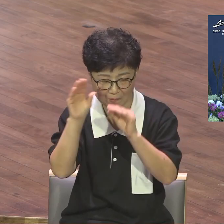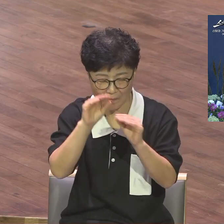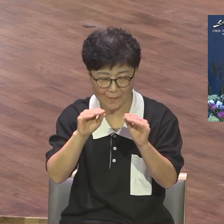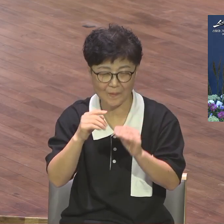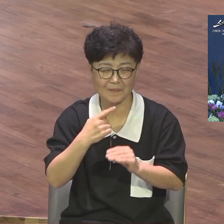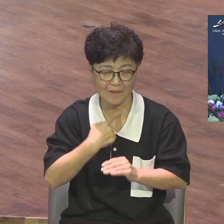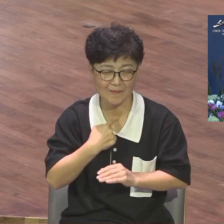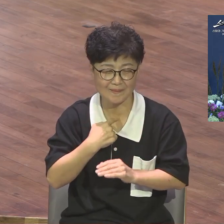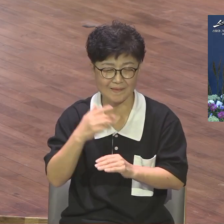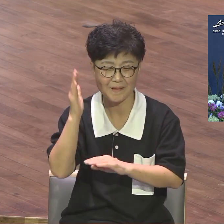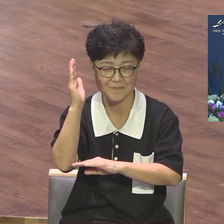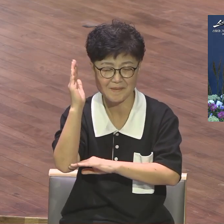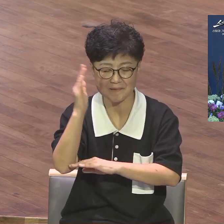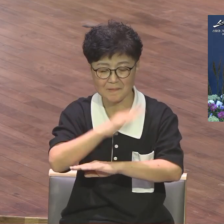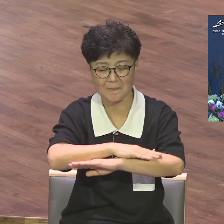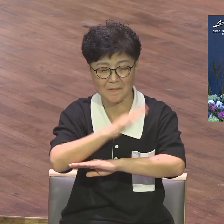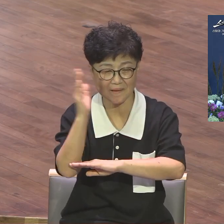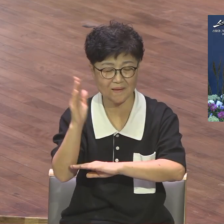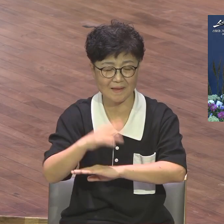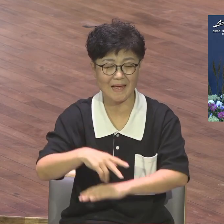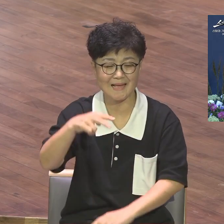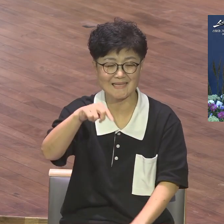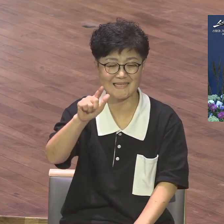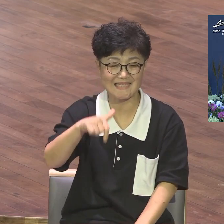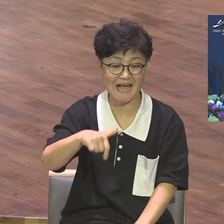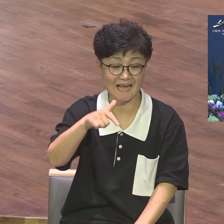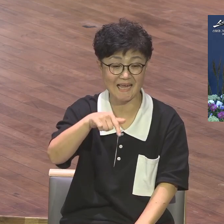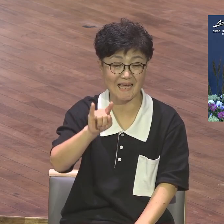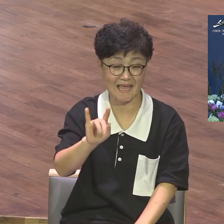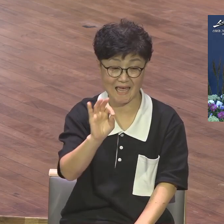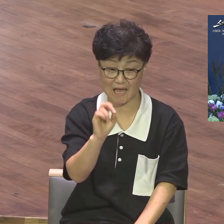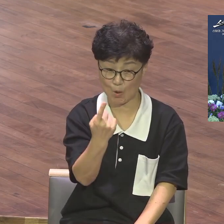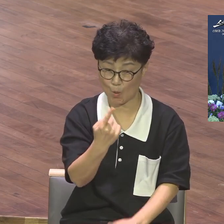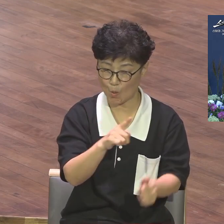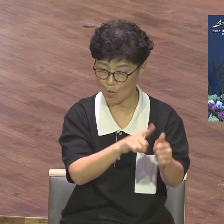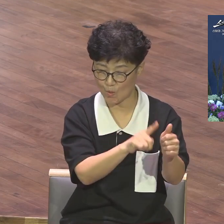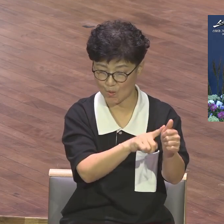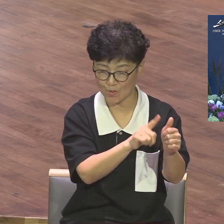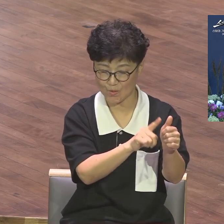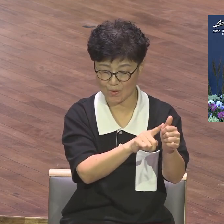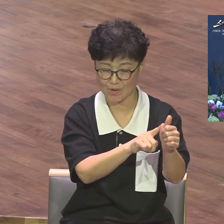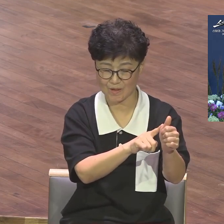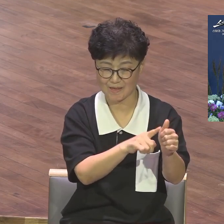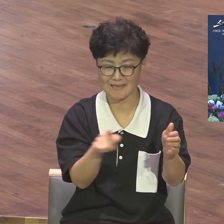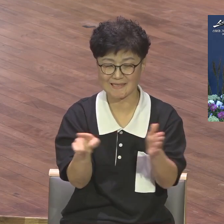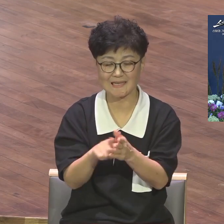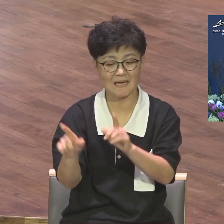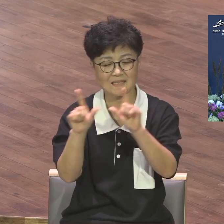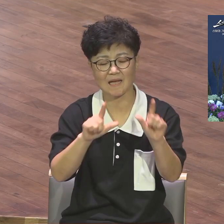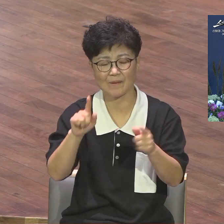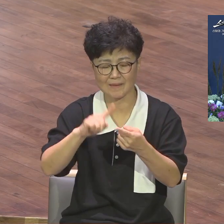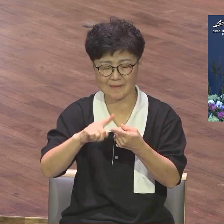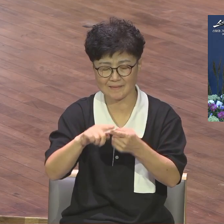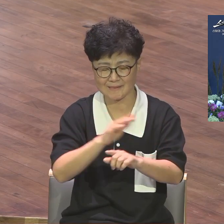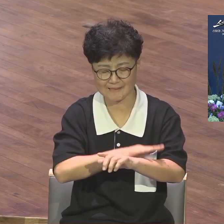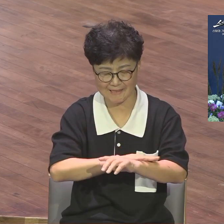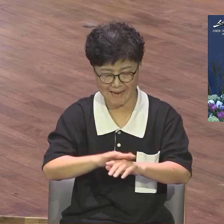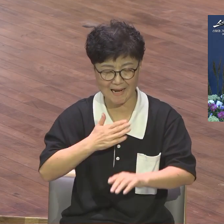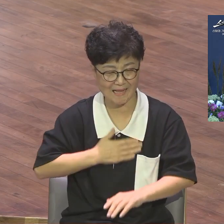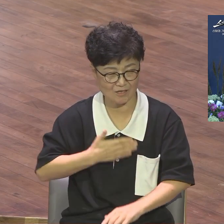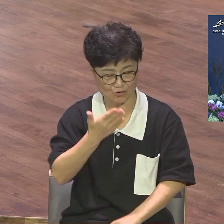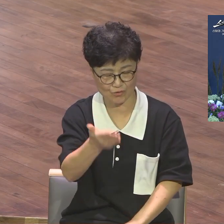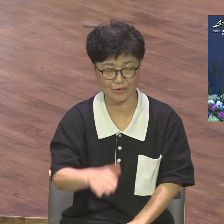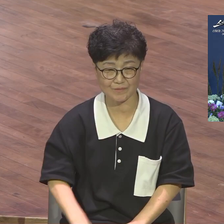삭개오 이야기를 통해서 신앙의 기승전결을 정확하게 잘 보여주고 있습니다. 전반부 부분은 삭개오가